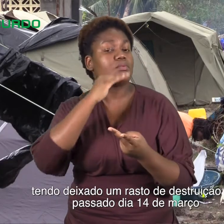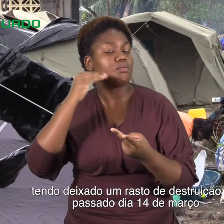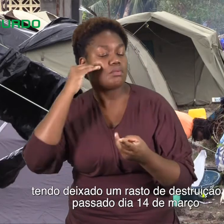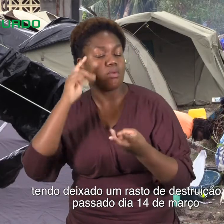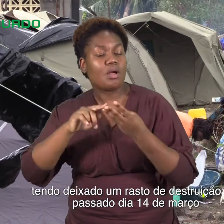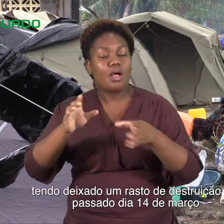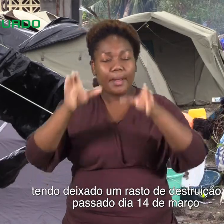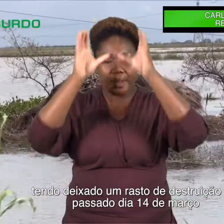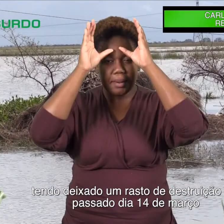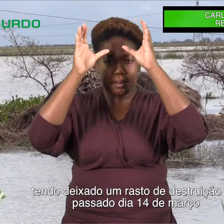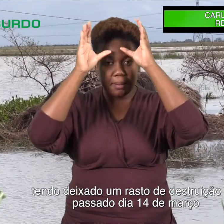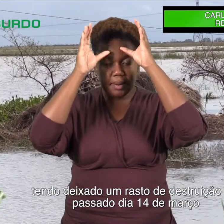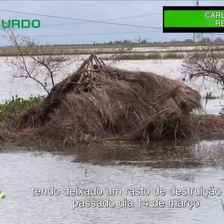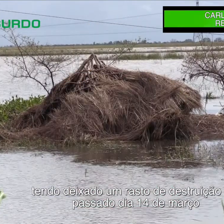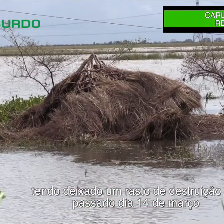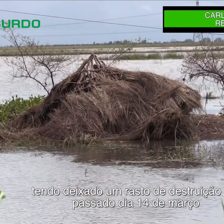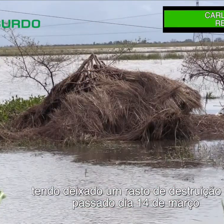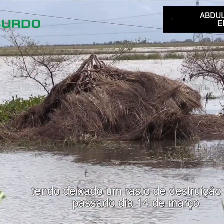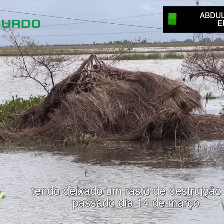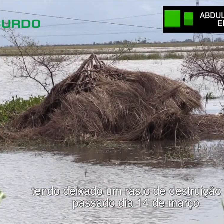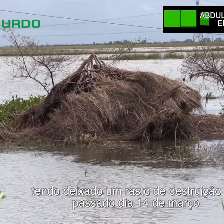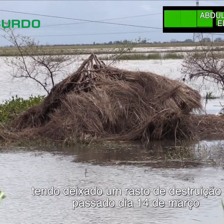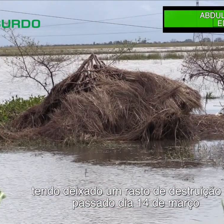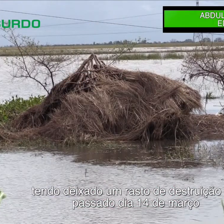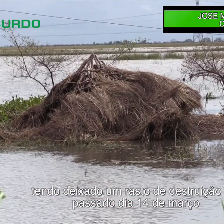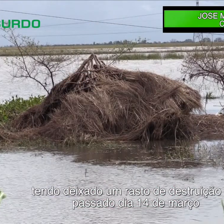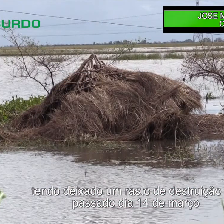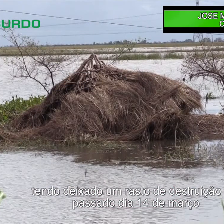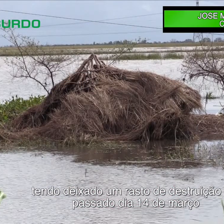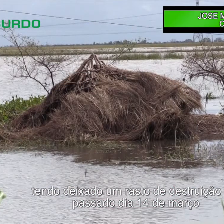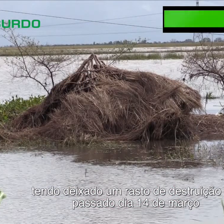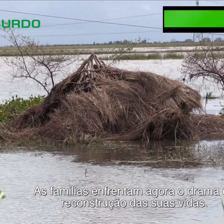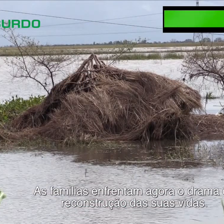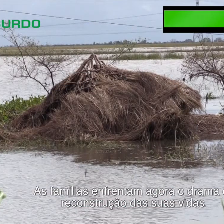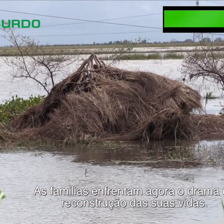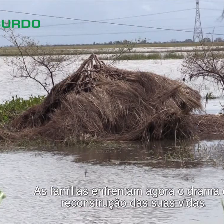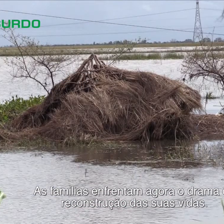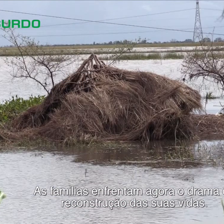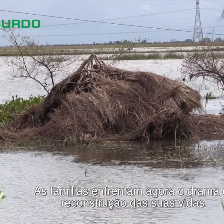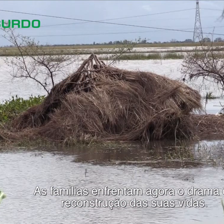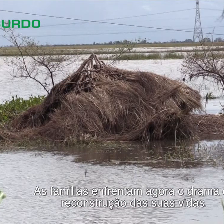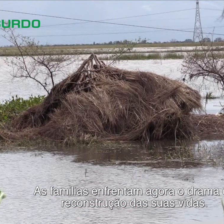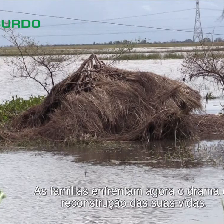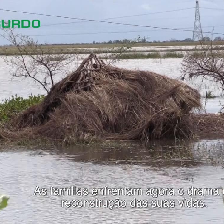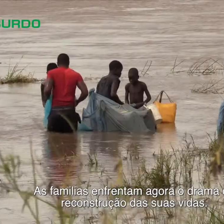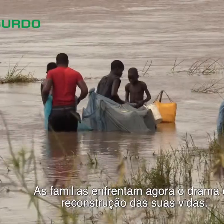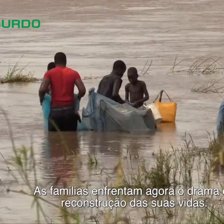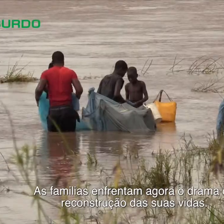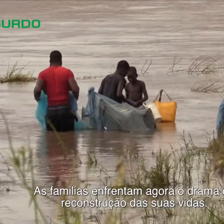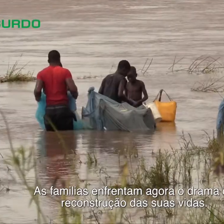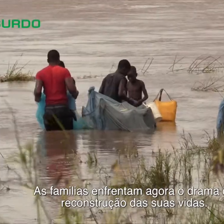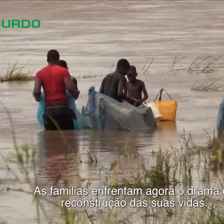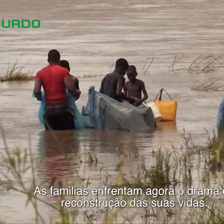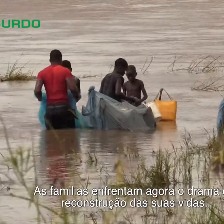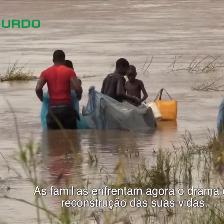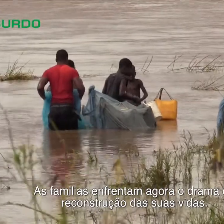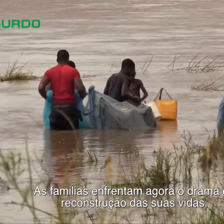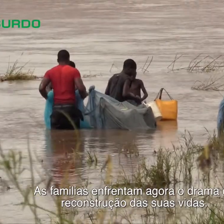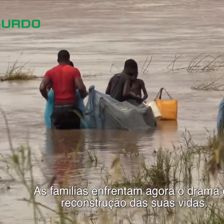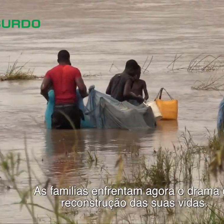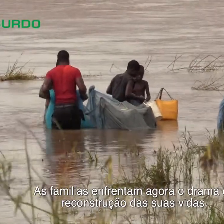tendo deixado um rastro de destruição no passado dia 14 de março. As famílias enfrentam agora o